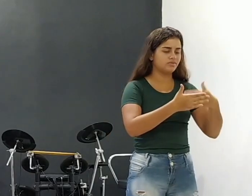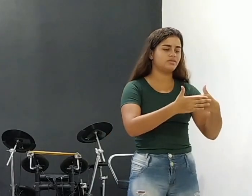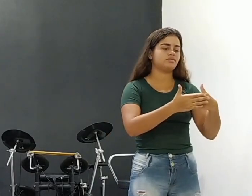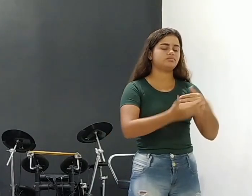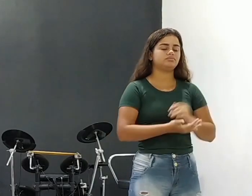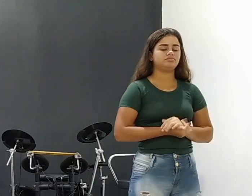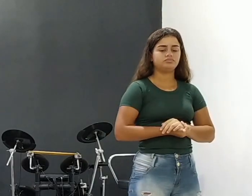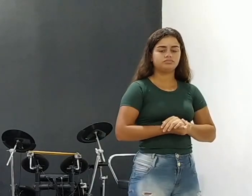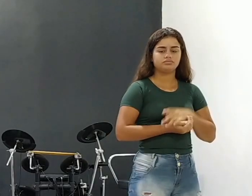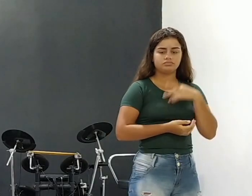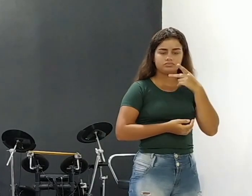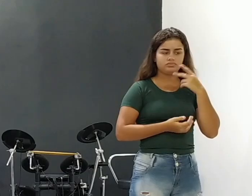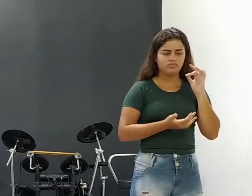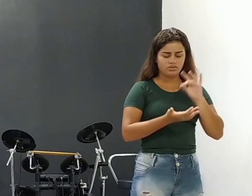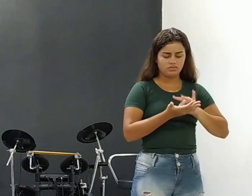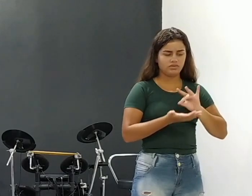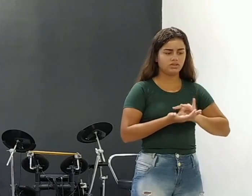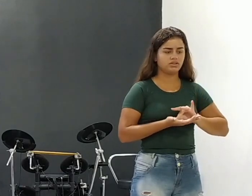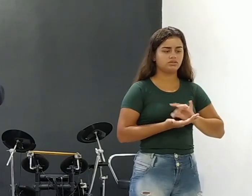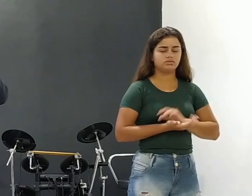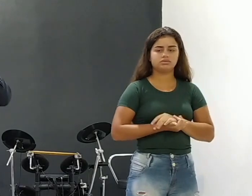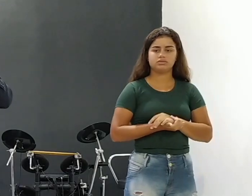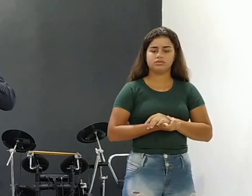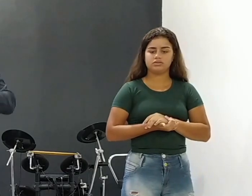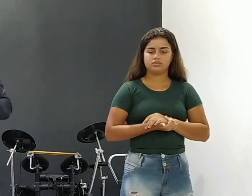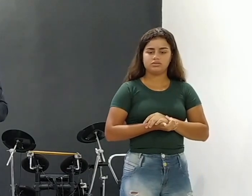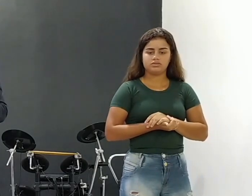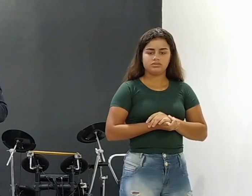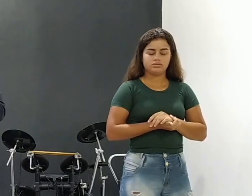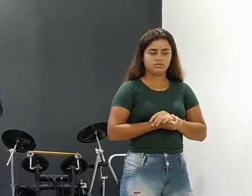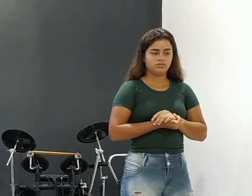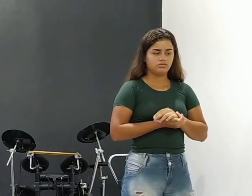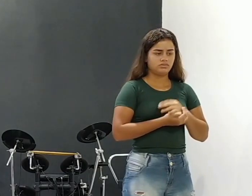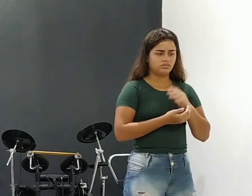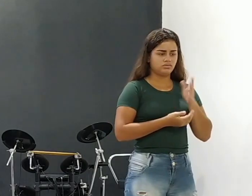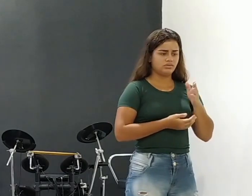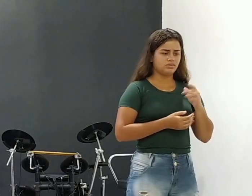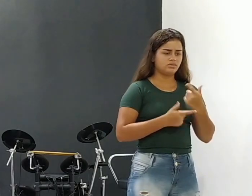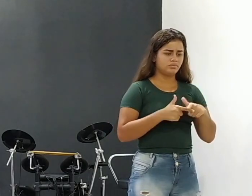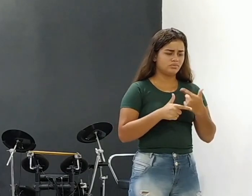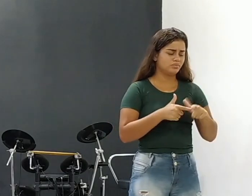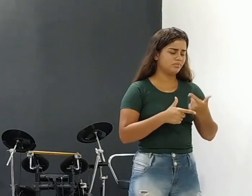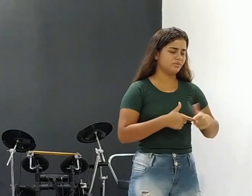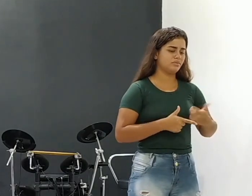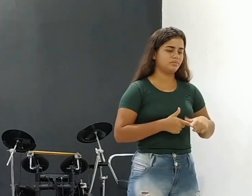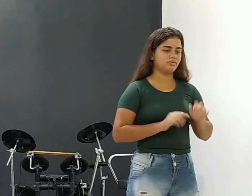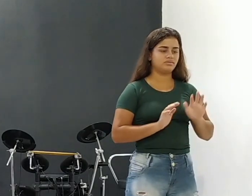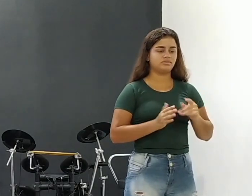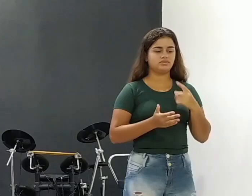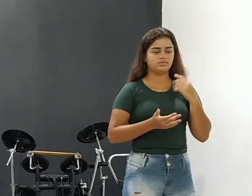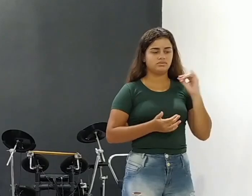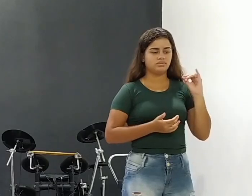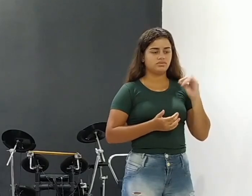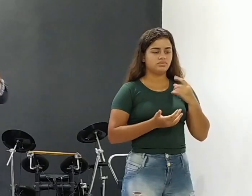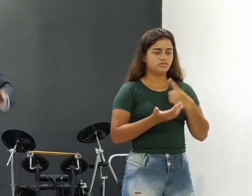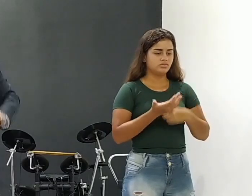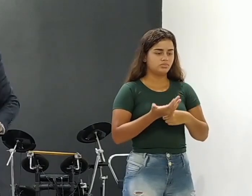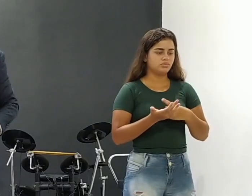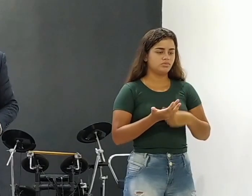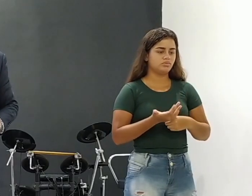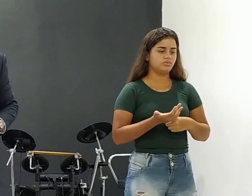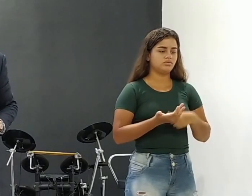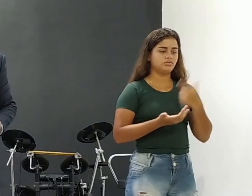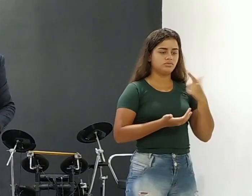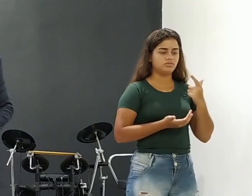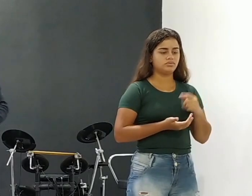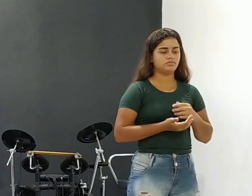coisa, isso é verdade. Sabe por quê? Porque eu já passei por cada situação que se Deus não tivesse mais propósito na minha vida, eu não estaria mais